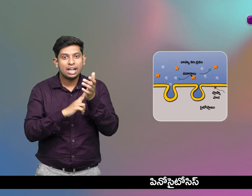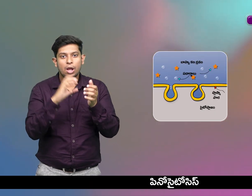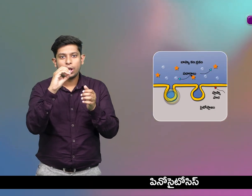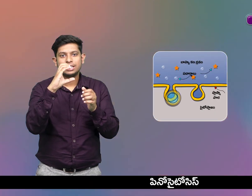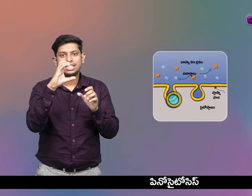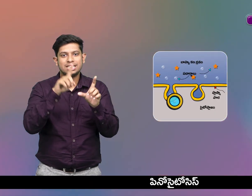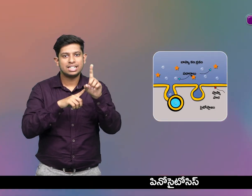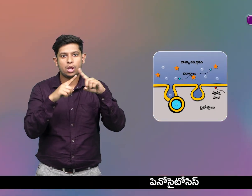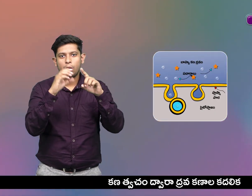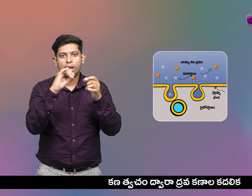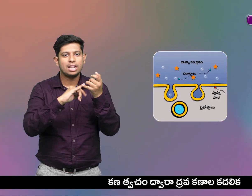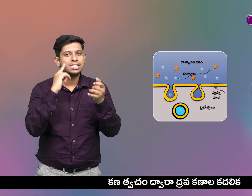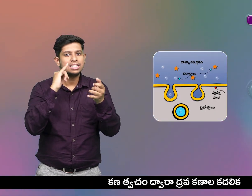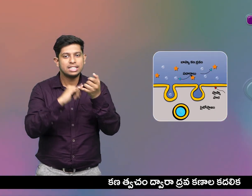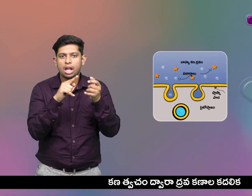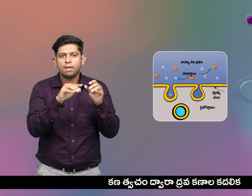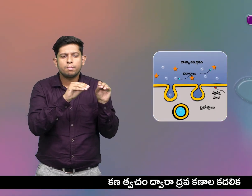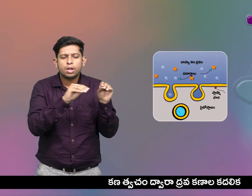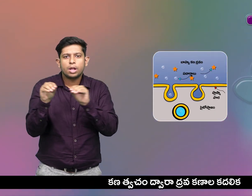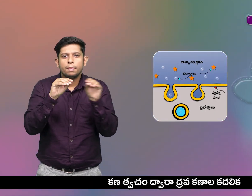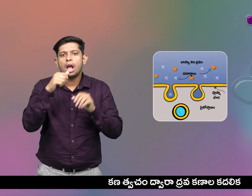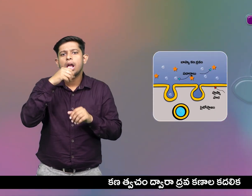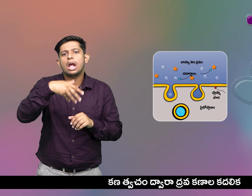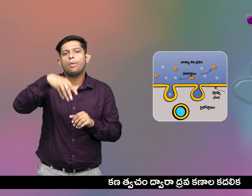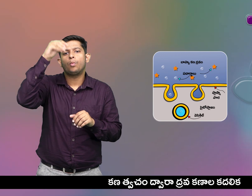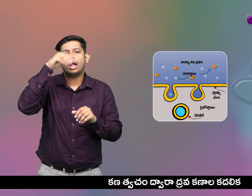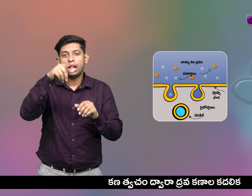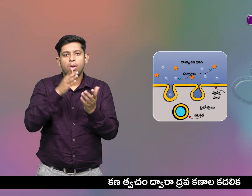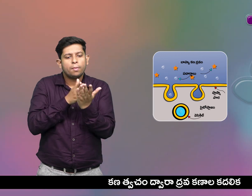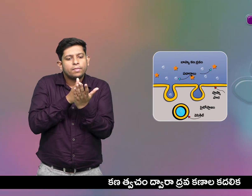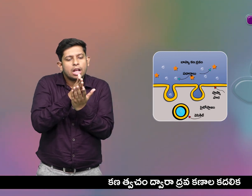పినోసైటోసిస్ కణత్వంచం ద్వారా ద్రవ కణాల కదలిక.